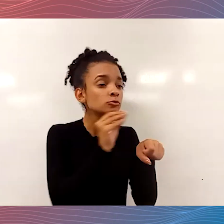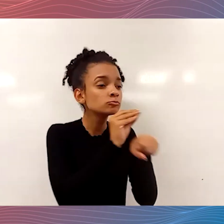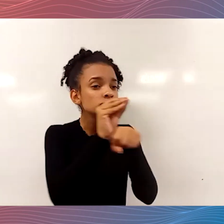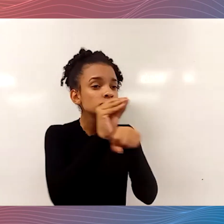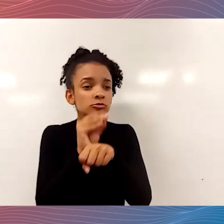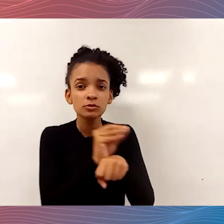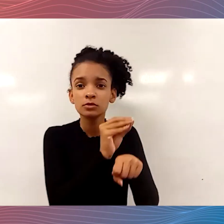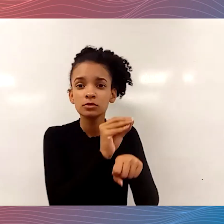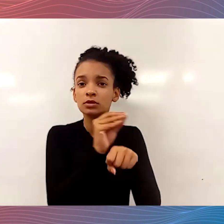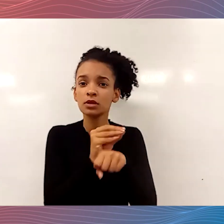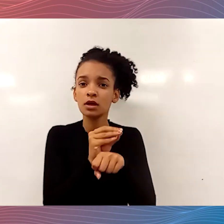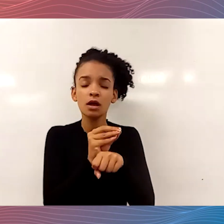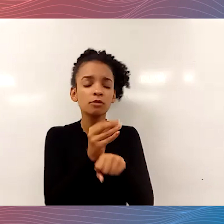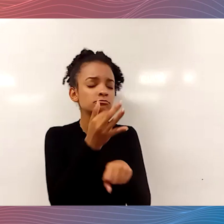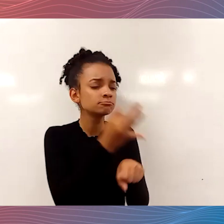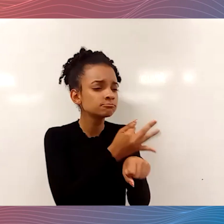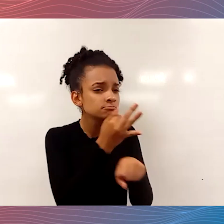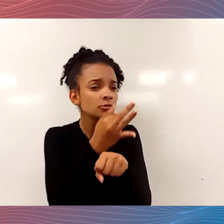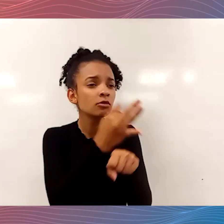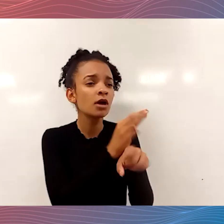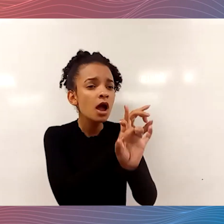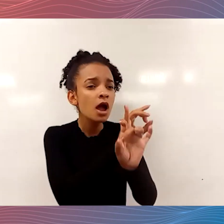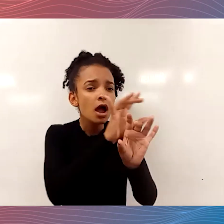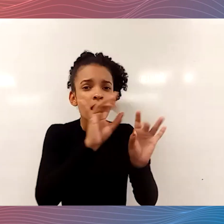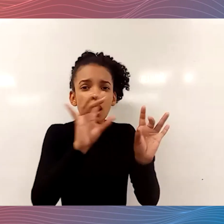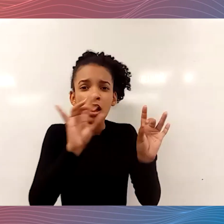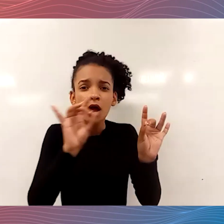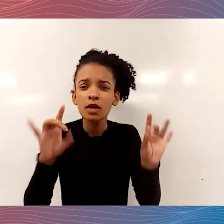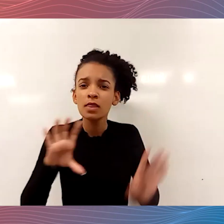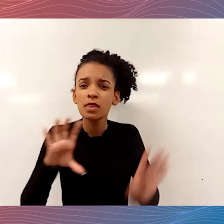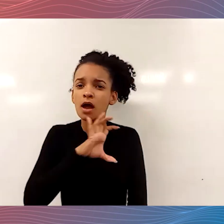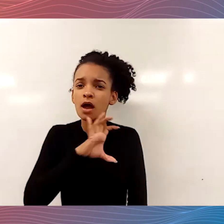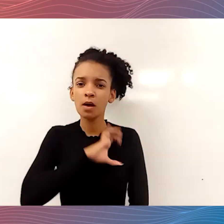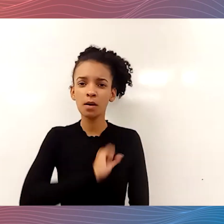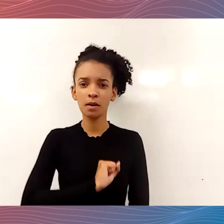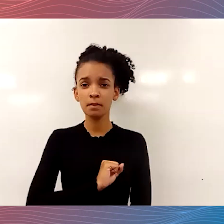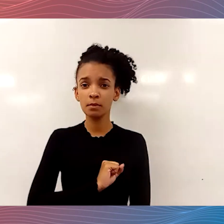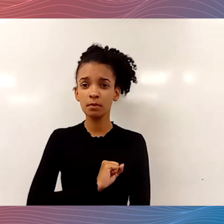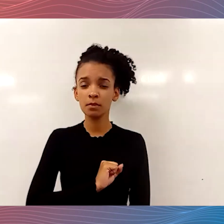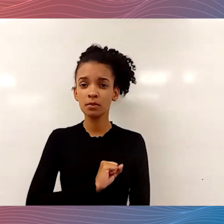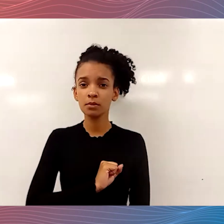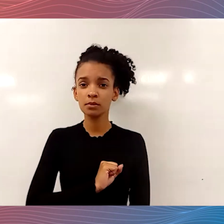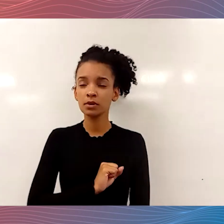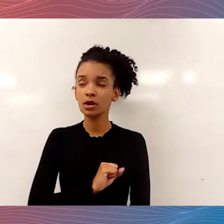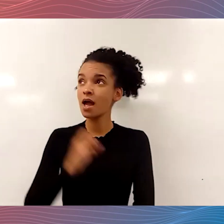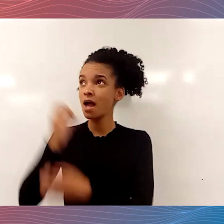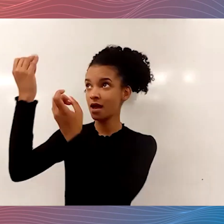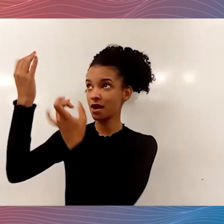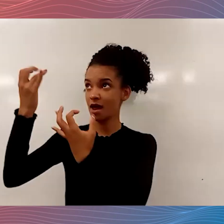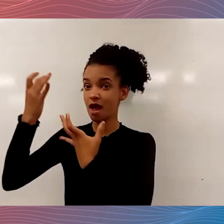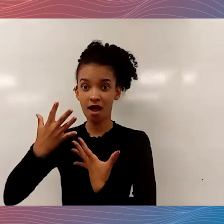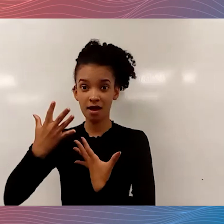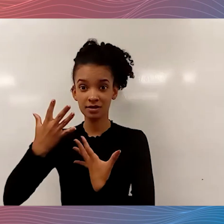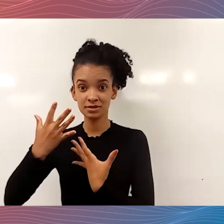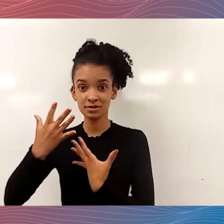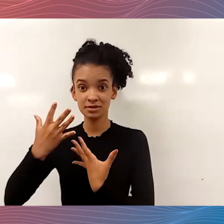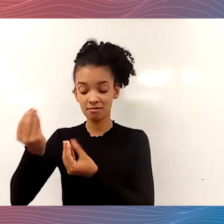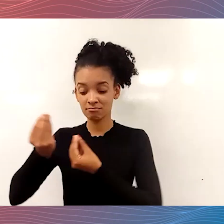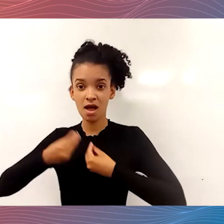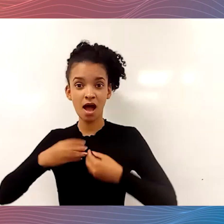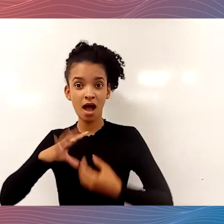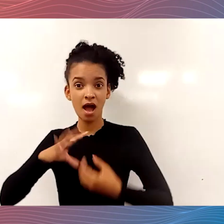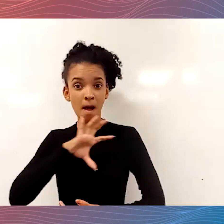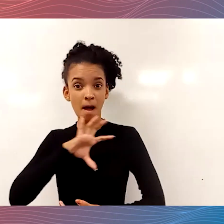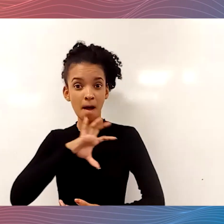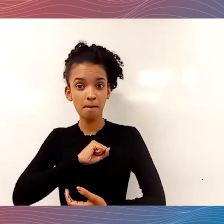aos outros em amor. O amor nos inunda pela graça e nós passamos a nos preocupar uns com os outros.